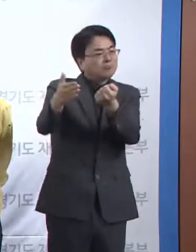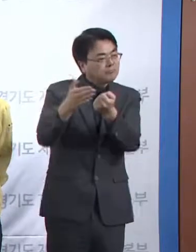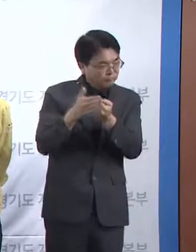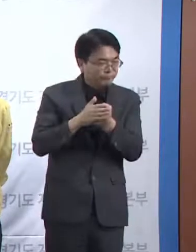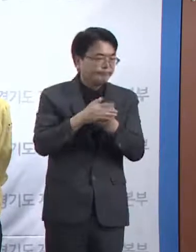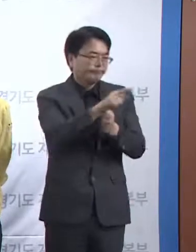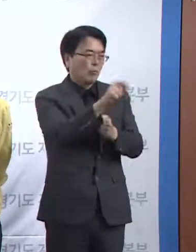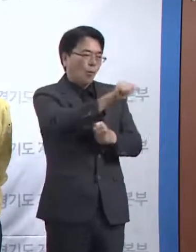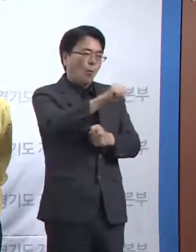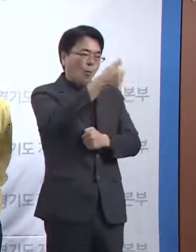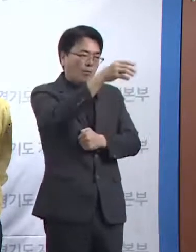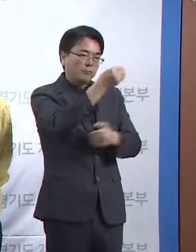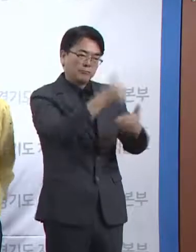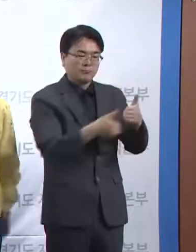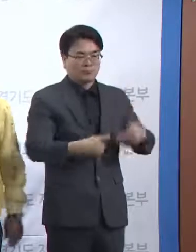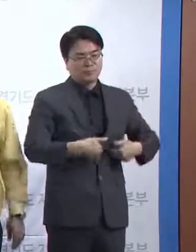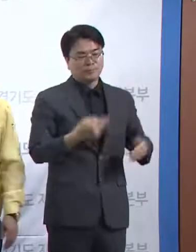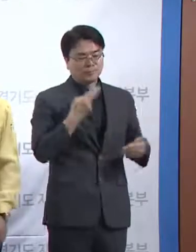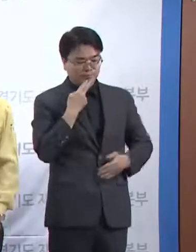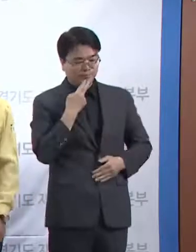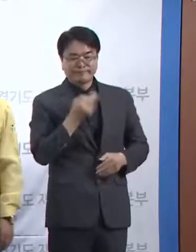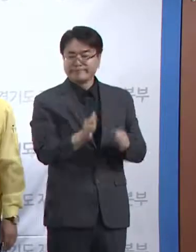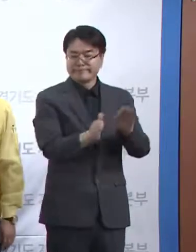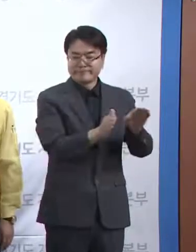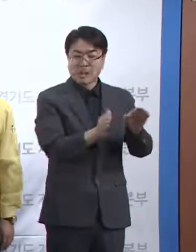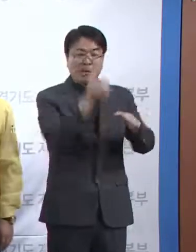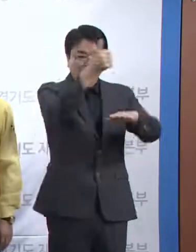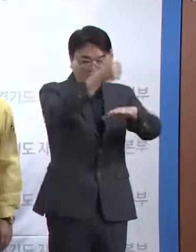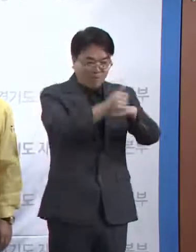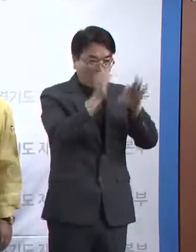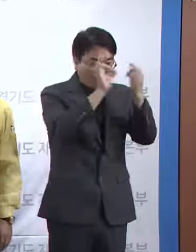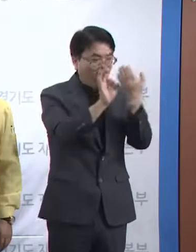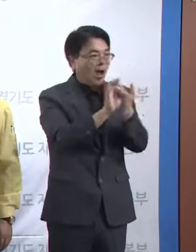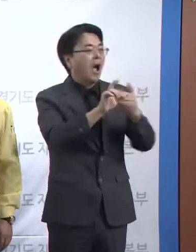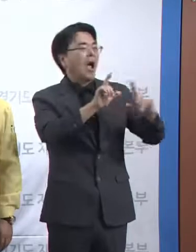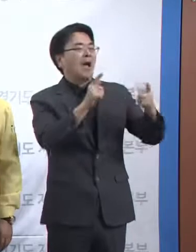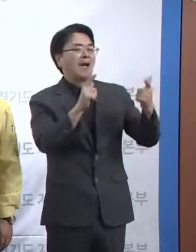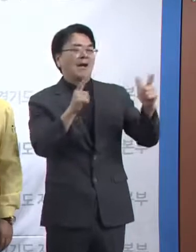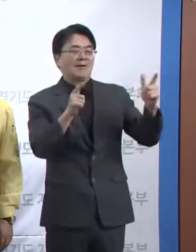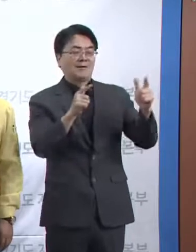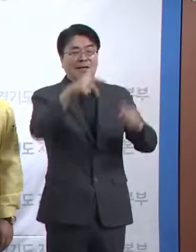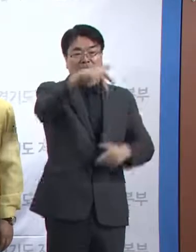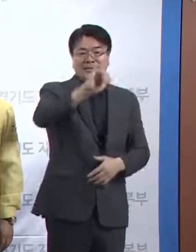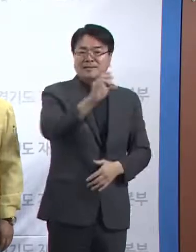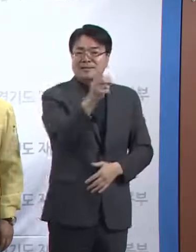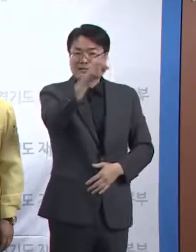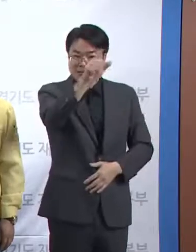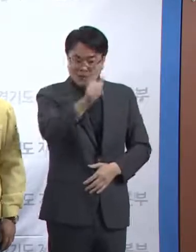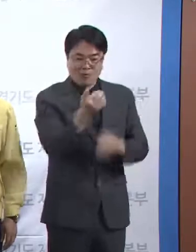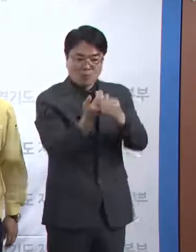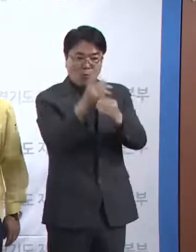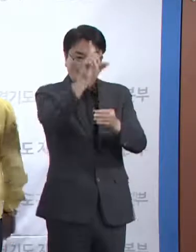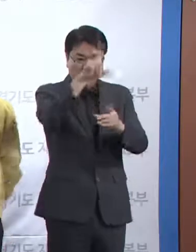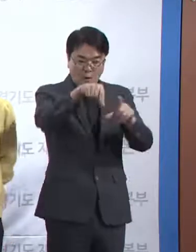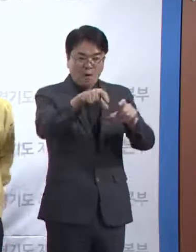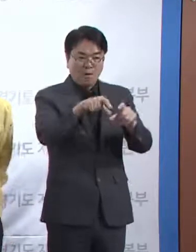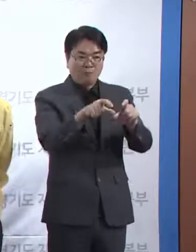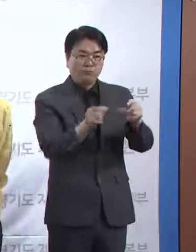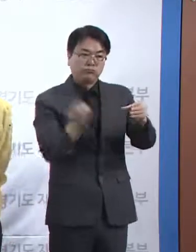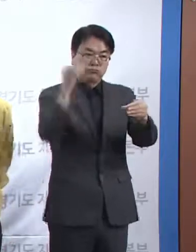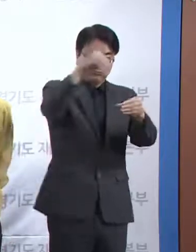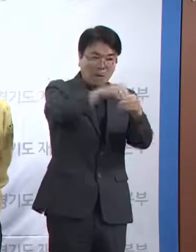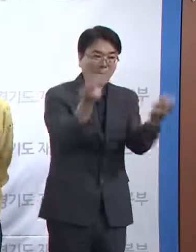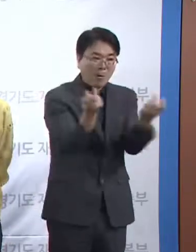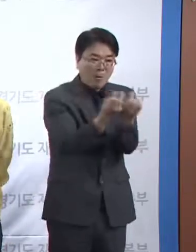도중에 우리 도의회에서 지역화폐 인센티브 추가 지원 방식의 소비 촉진 방안을 만들어 보자고